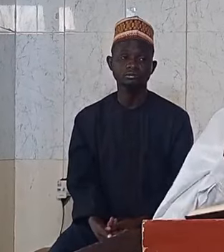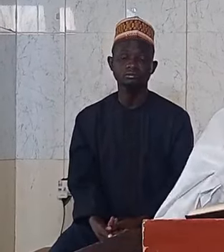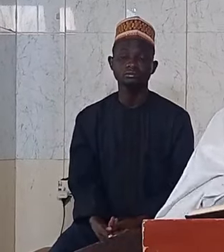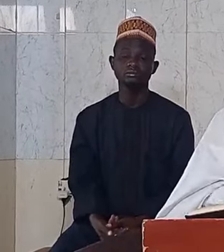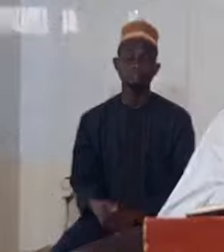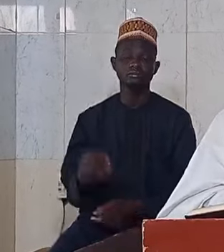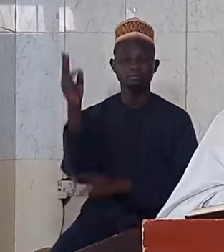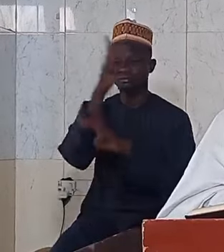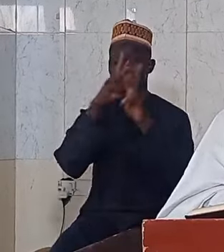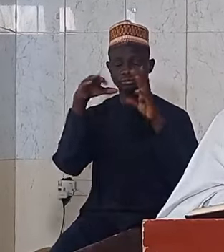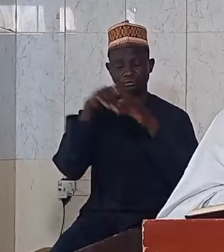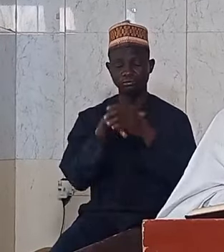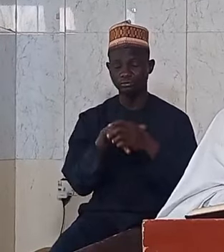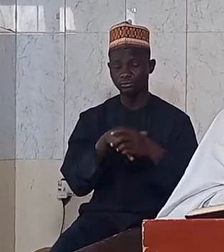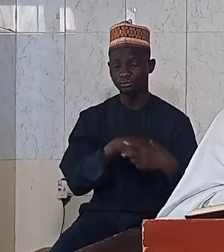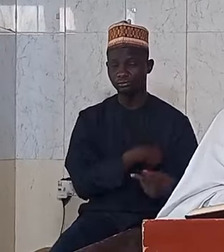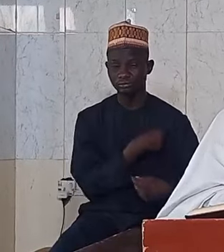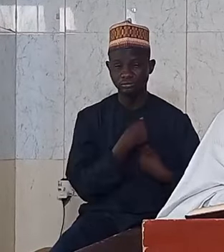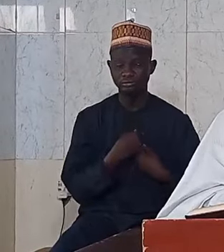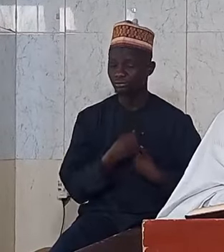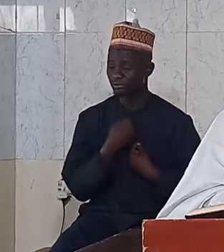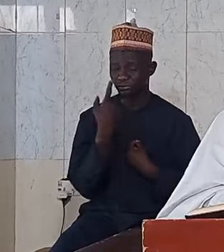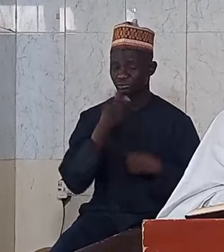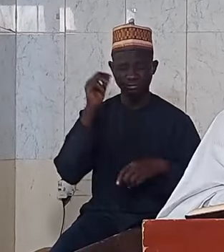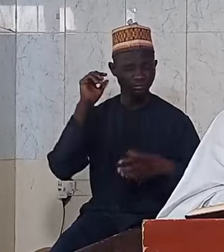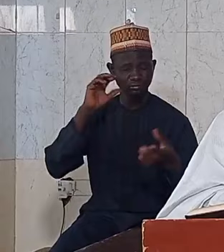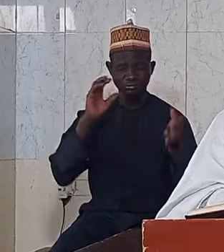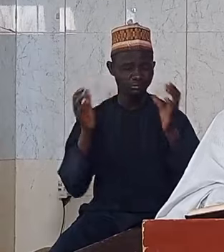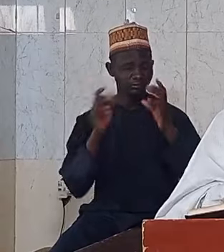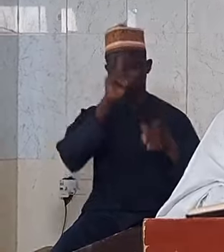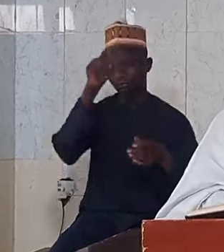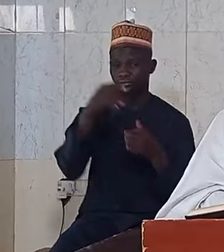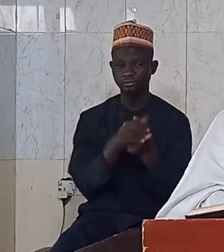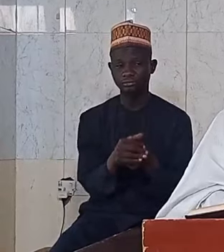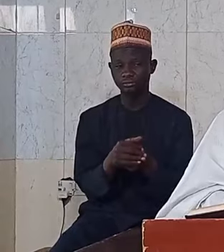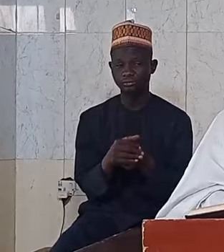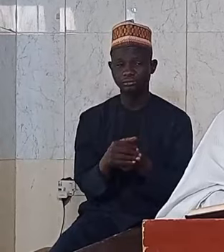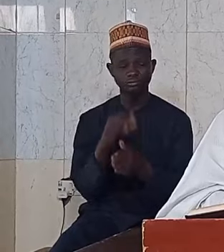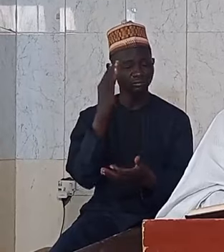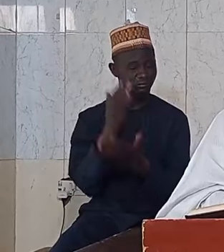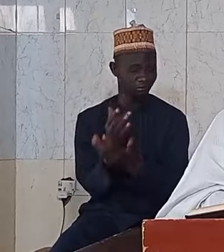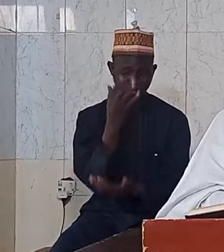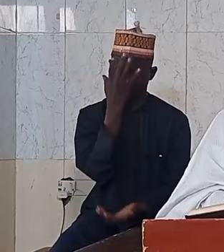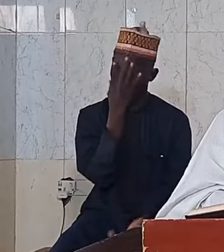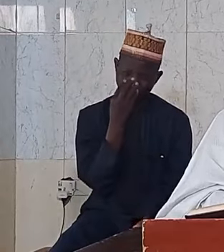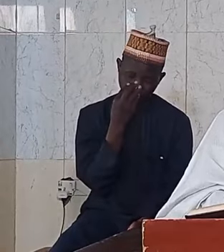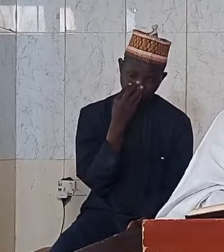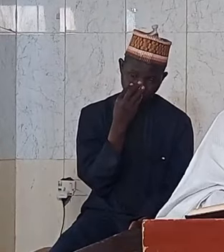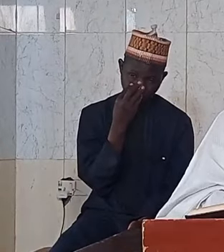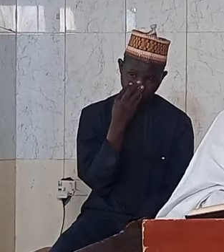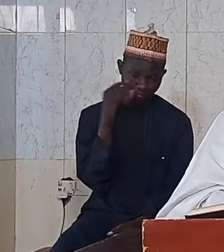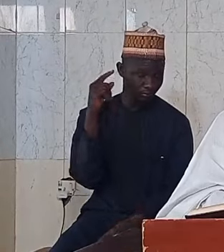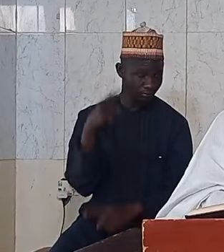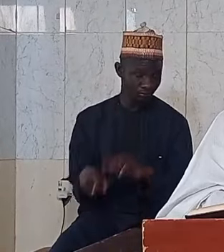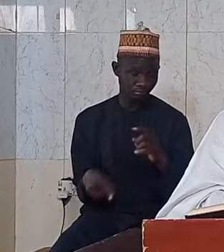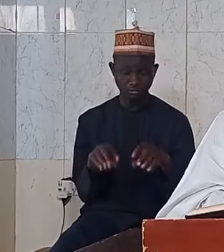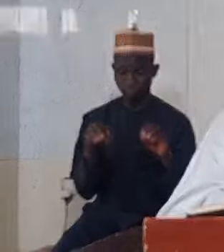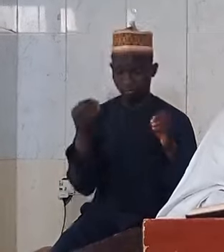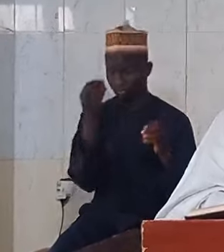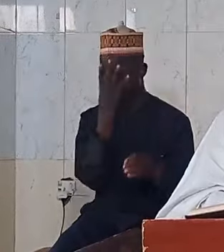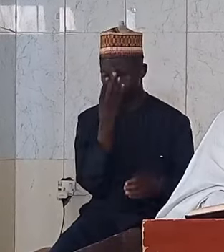damuwar da take zuciyarka wa yake iya kwatanta ta ya hana ka bacci ya hana ka zama a shago